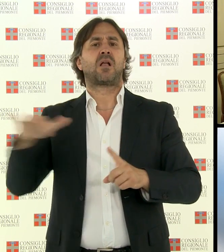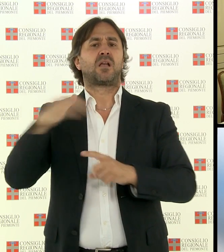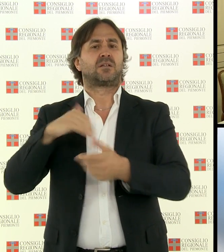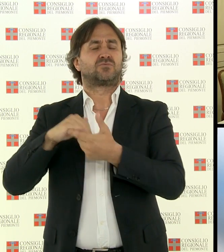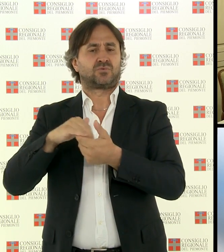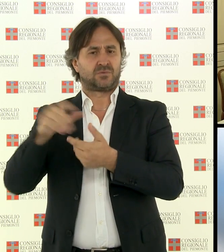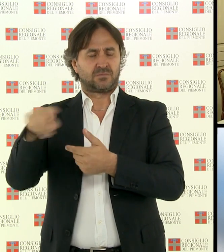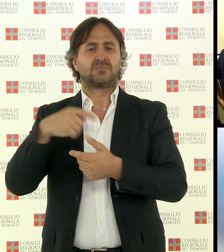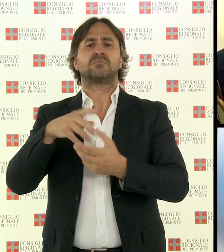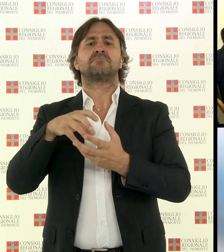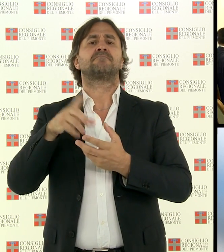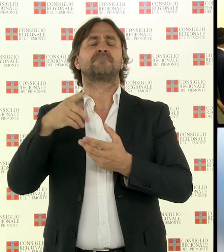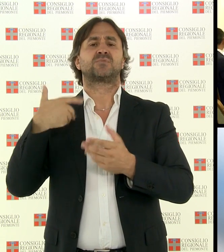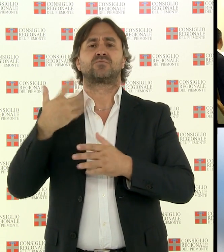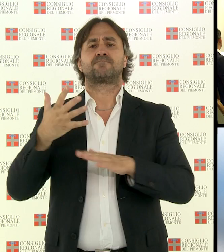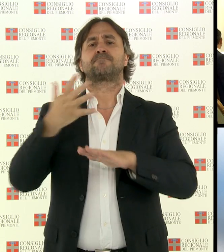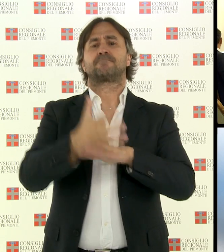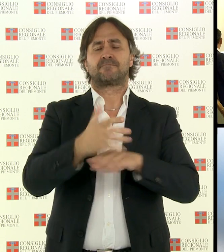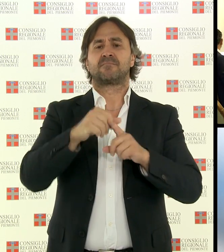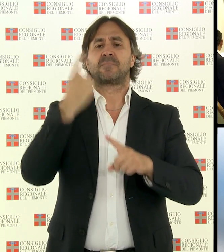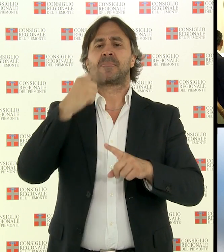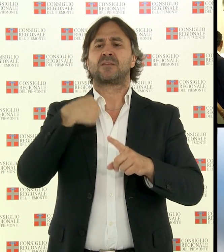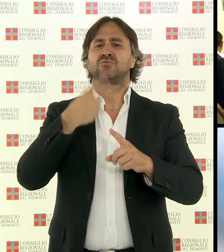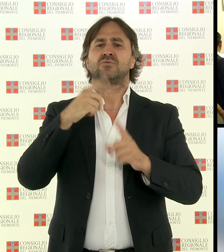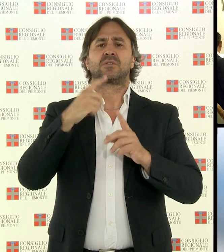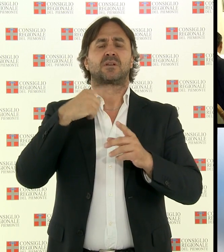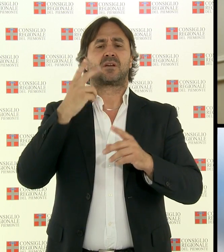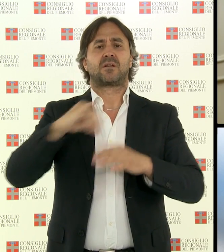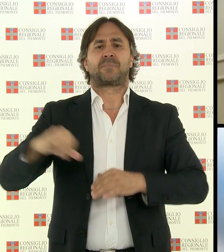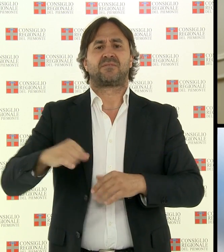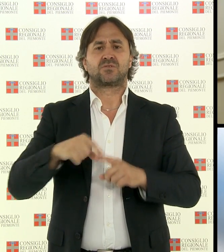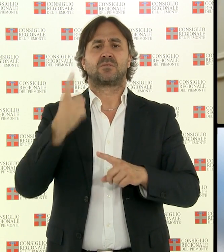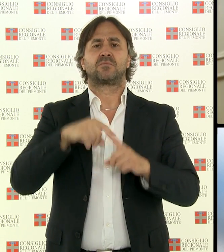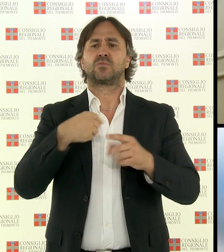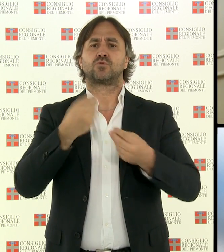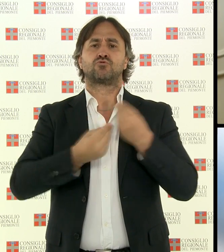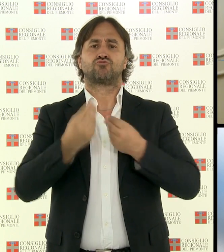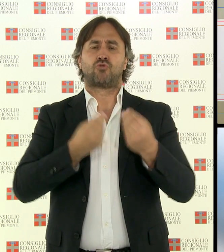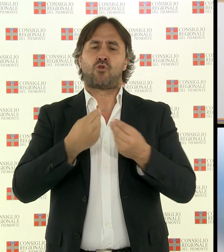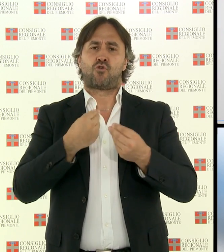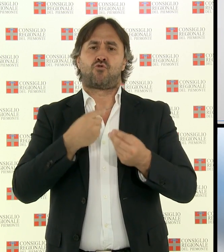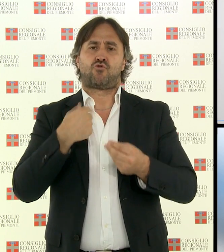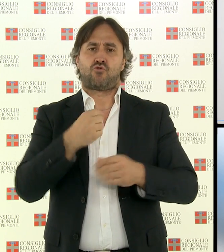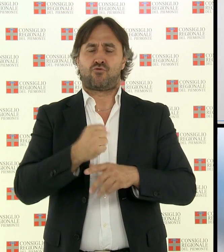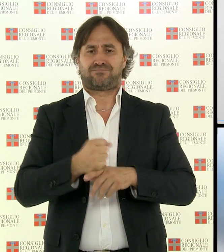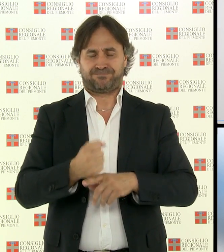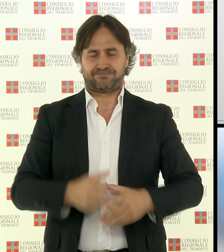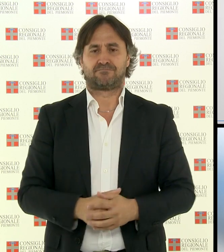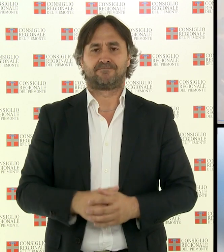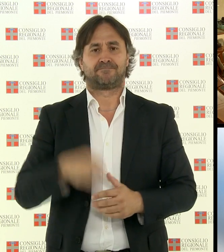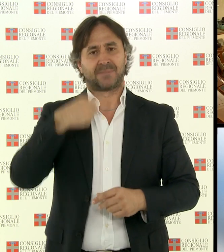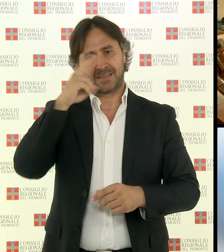sulla legge che disciplina le norme per la prevenzione e il contrasto alla diffusione del gioco d'azzardo patologico. In